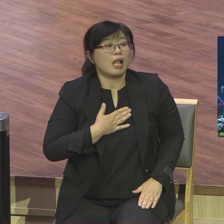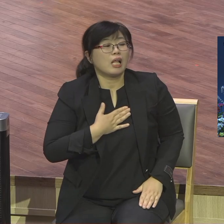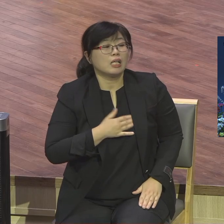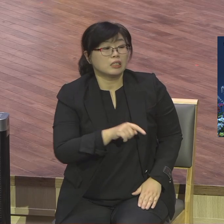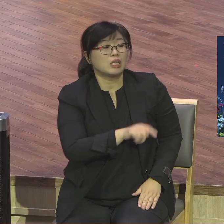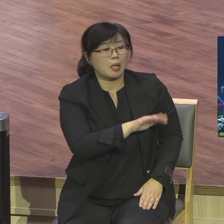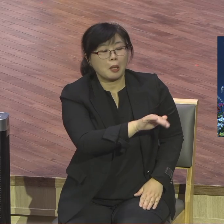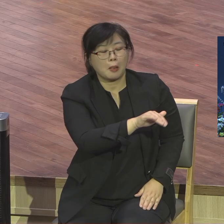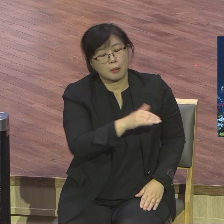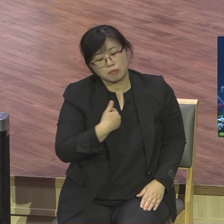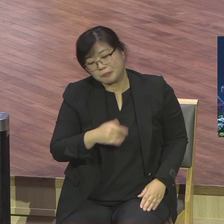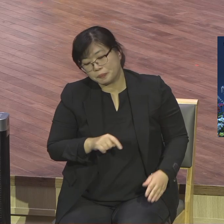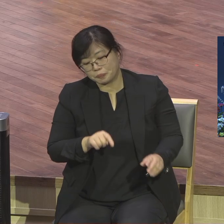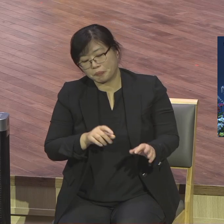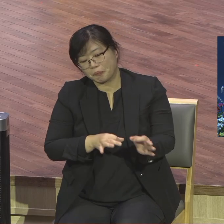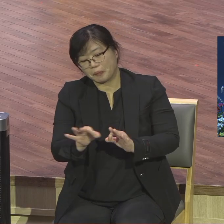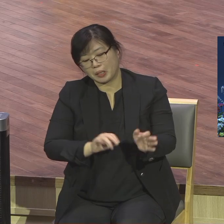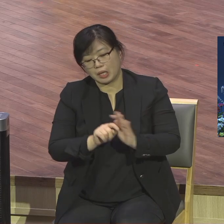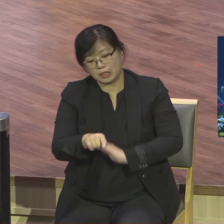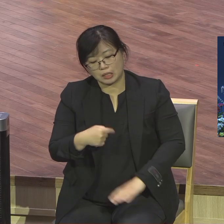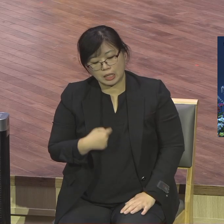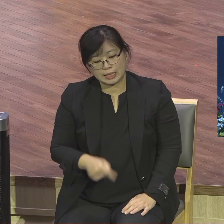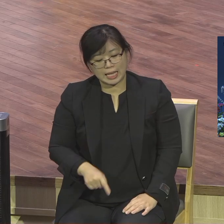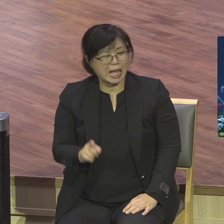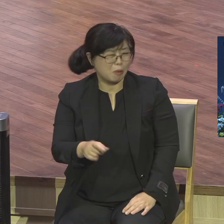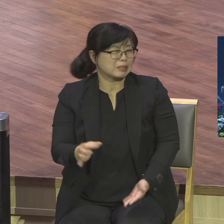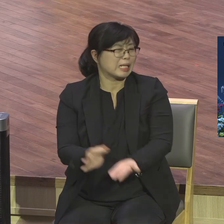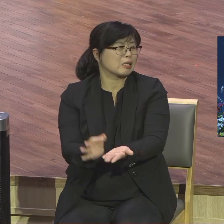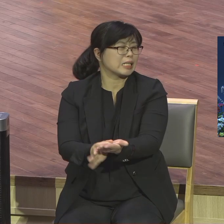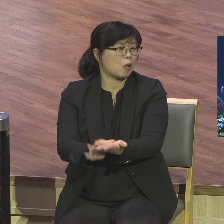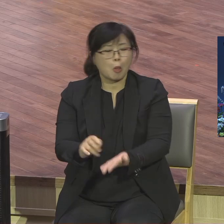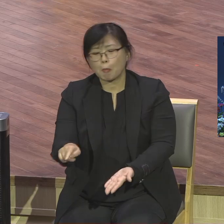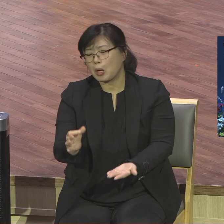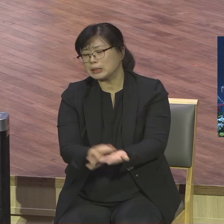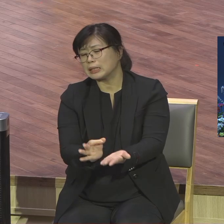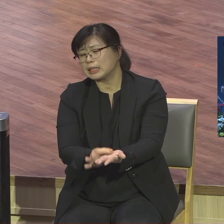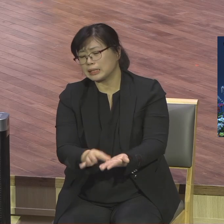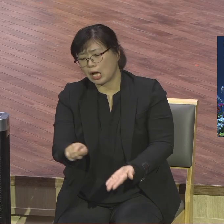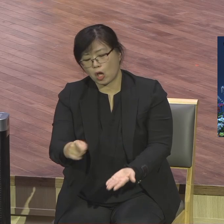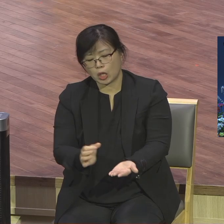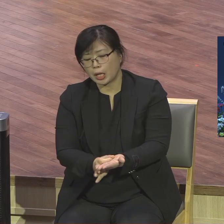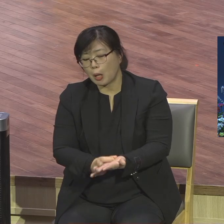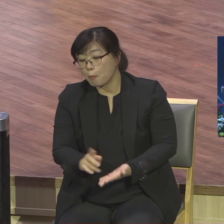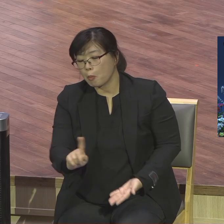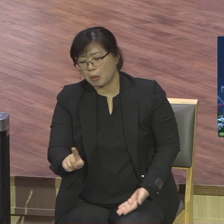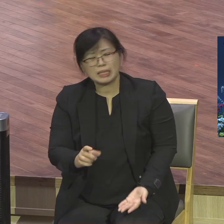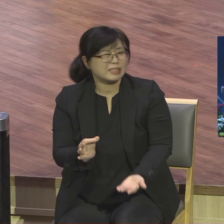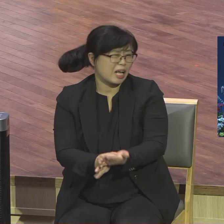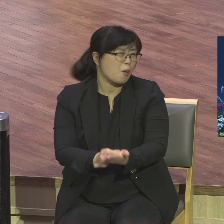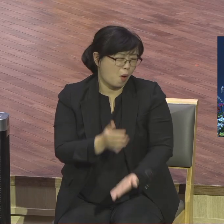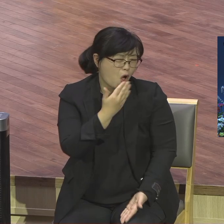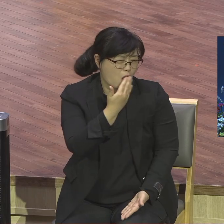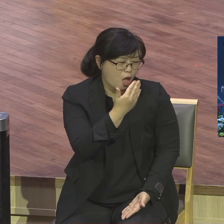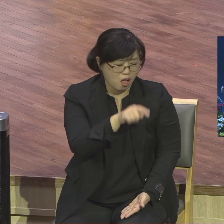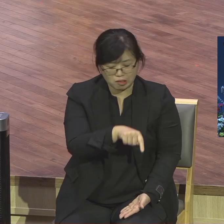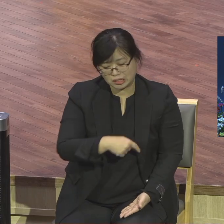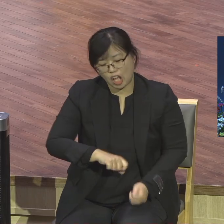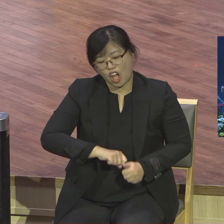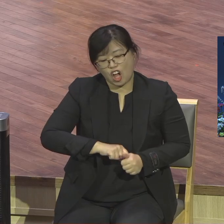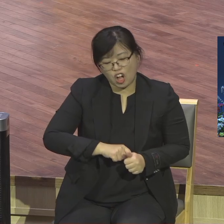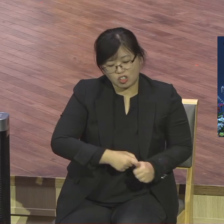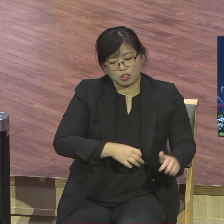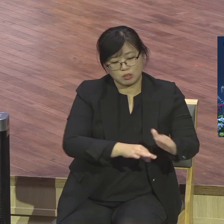나빠요 먹어도 기분 나빠 즐거운 마음 된장찌개를 한가리 먹더라도 즐거운 마음으로 아멘